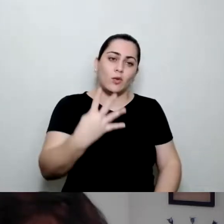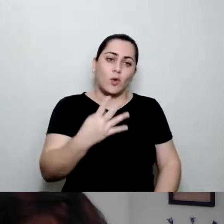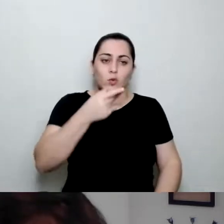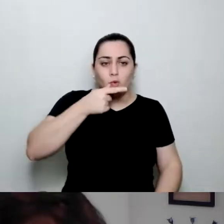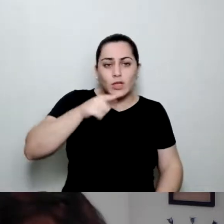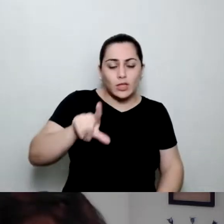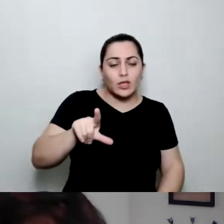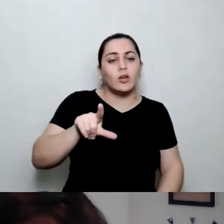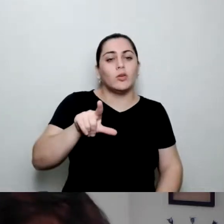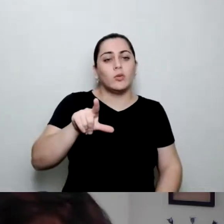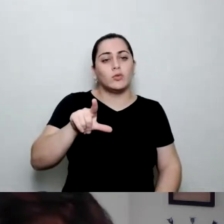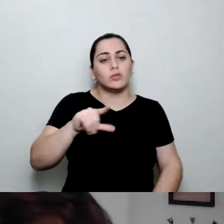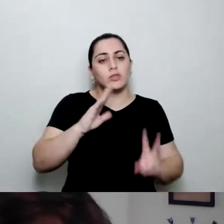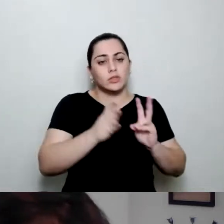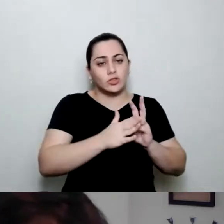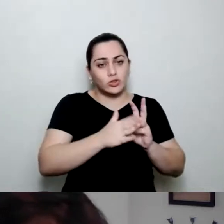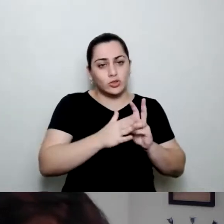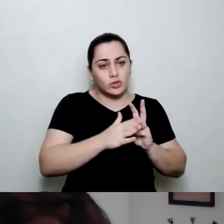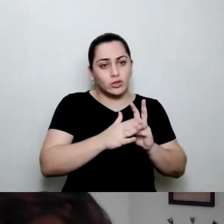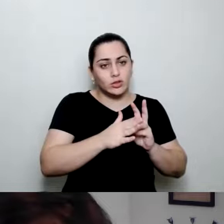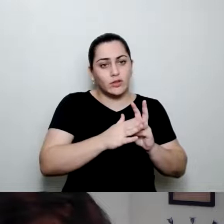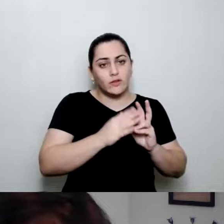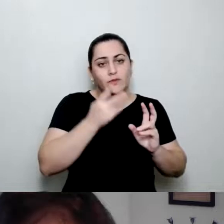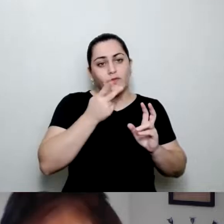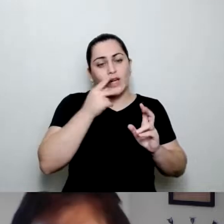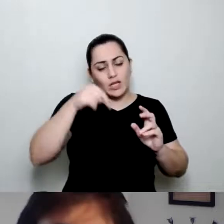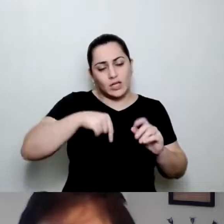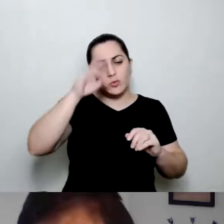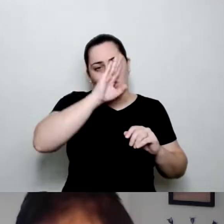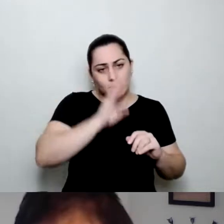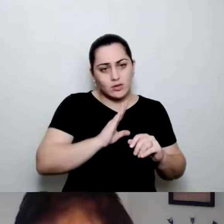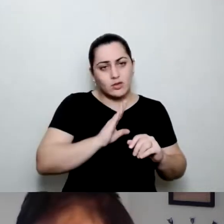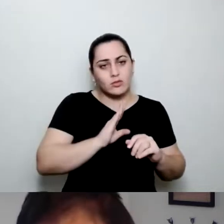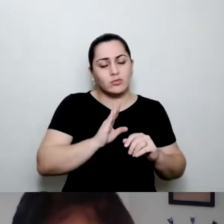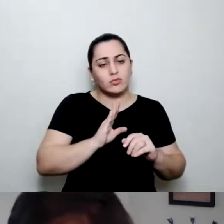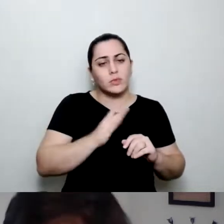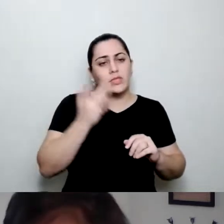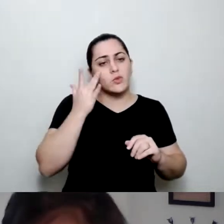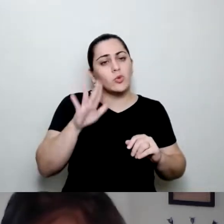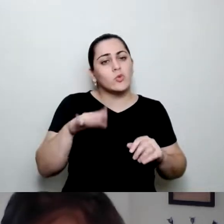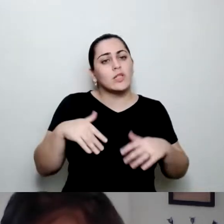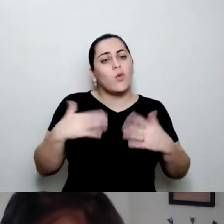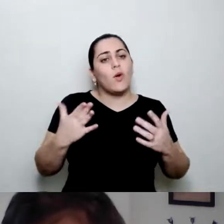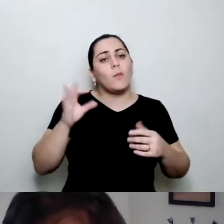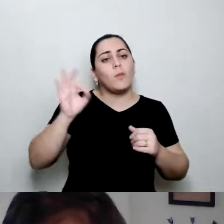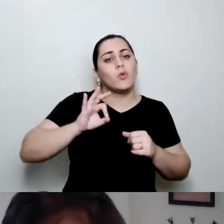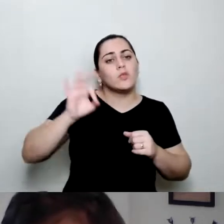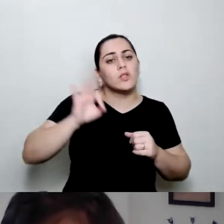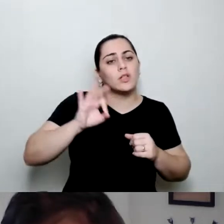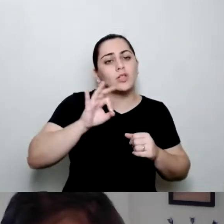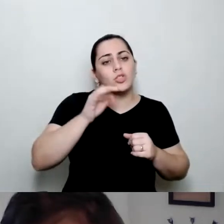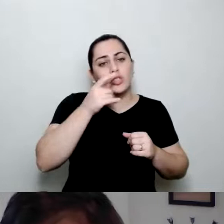línguas indígenas faladas no Brasil, e não sei qual é exatamente o percentual de